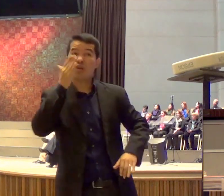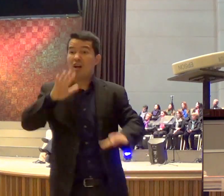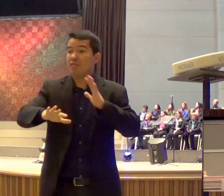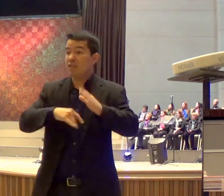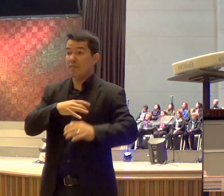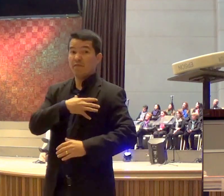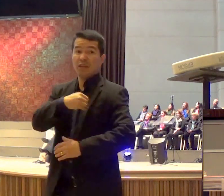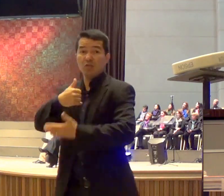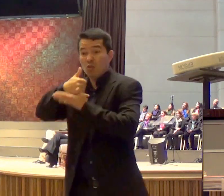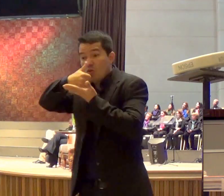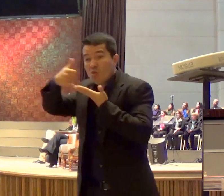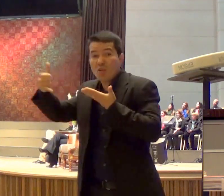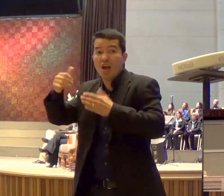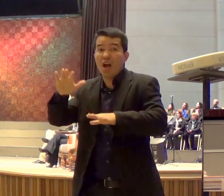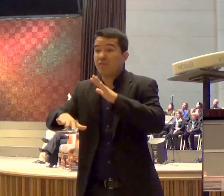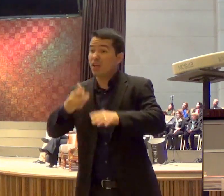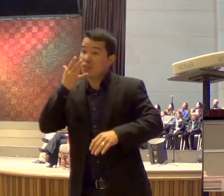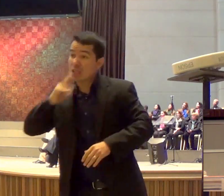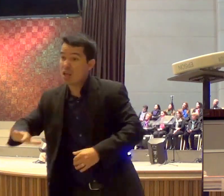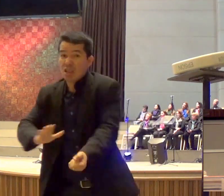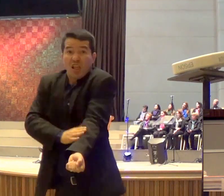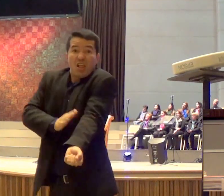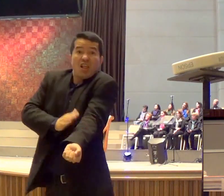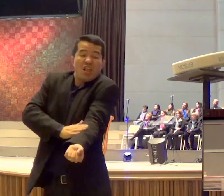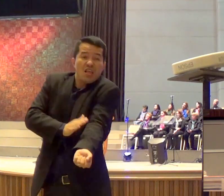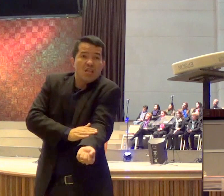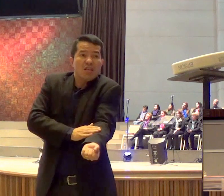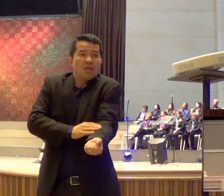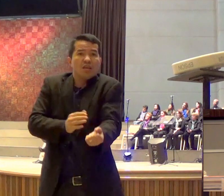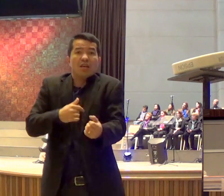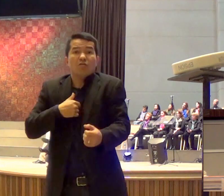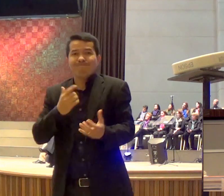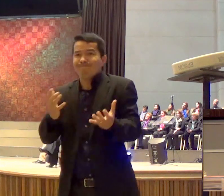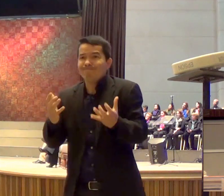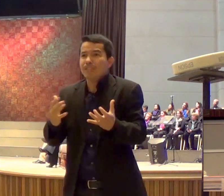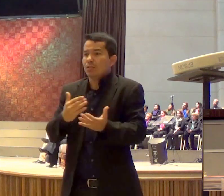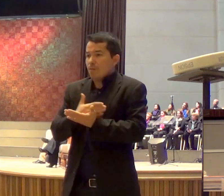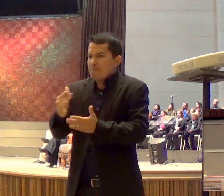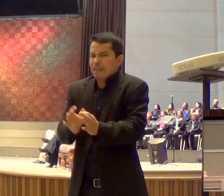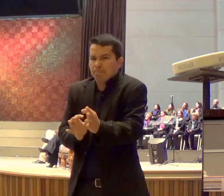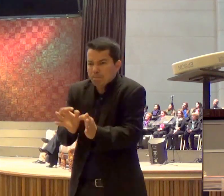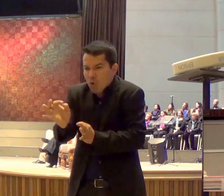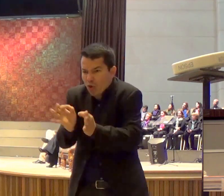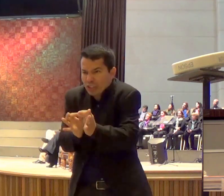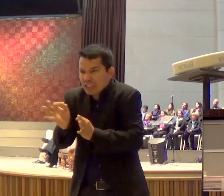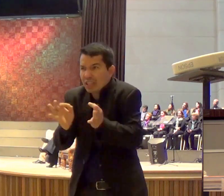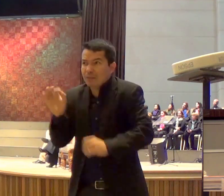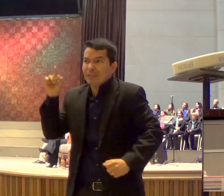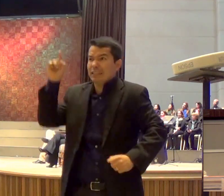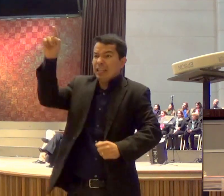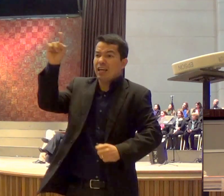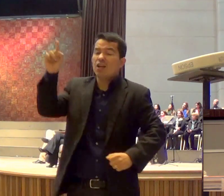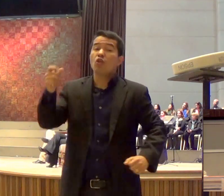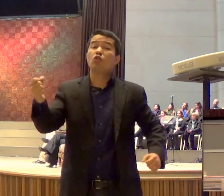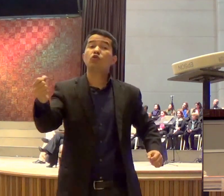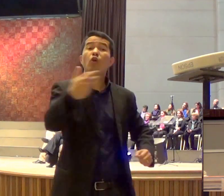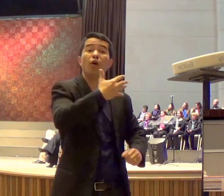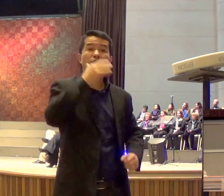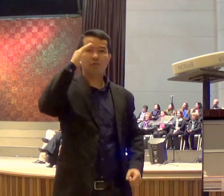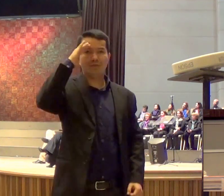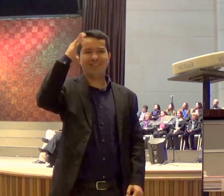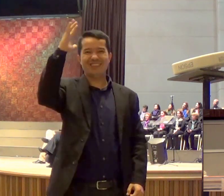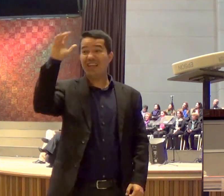crianças que são usuários de drogas e graças a Deus nós temos feito um trabalho muito bonito trabalho Novos Sonhos é